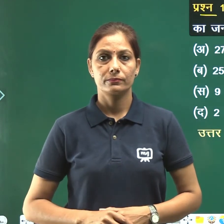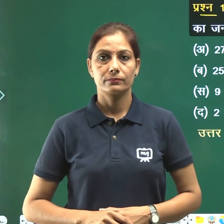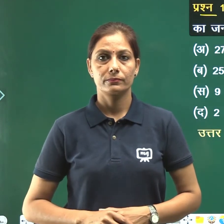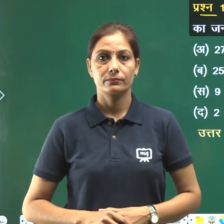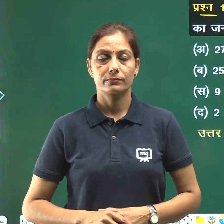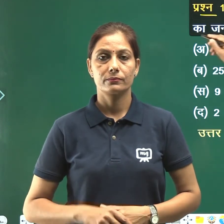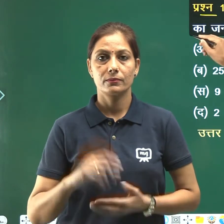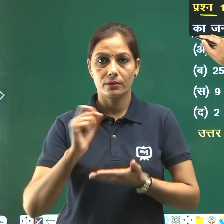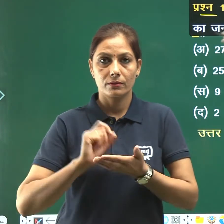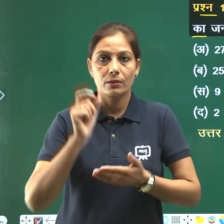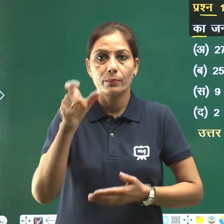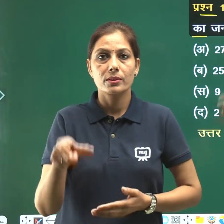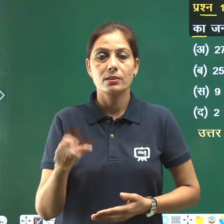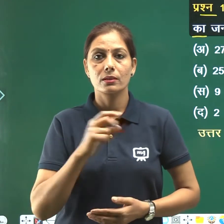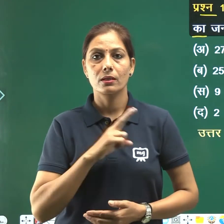हरिवंश राय बच्चन का